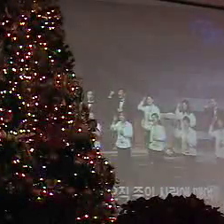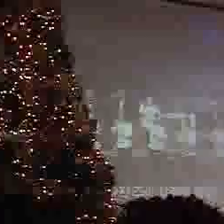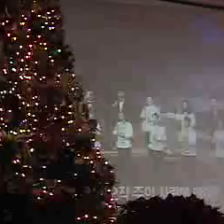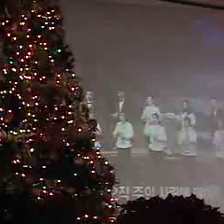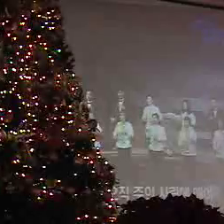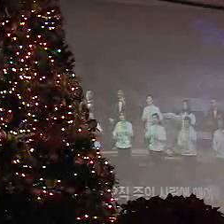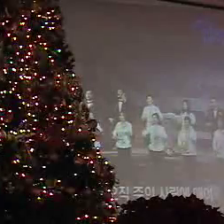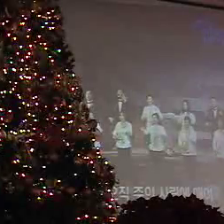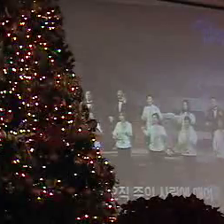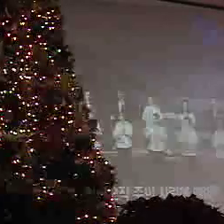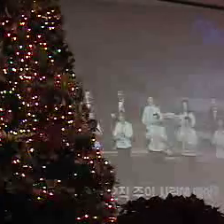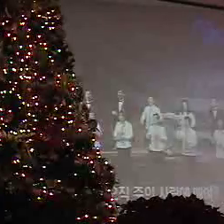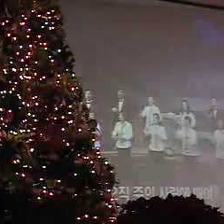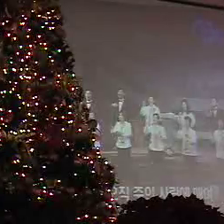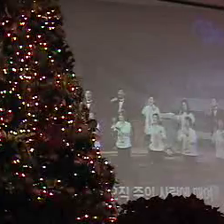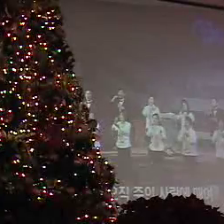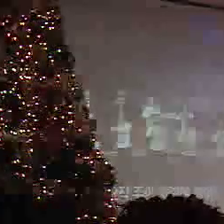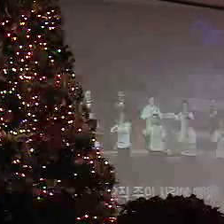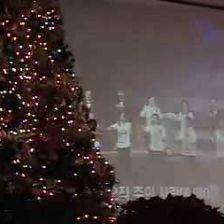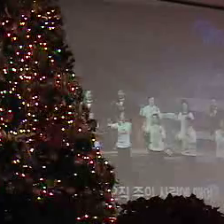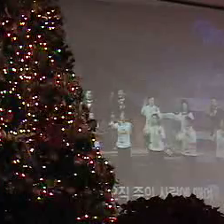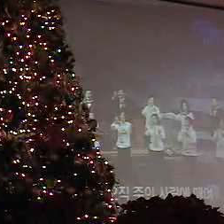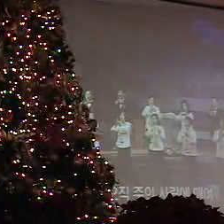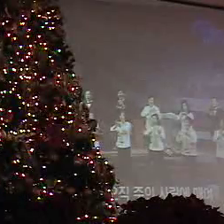내 영 기뻐